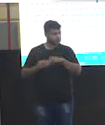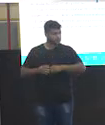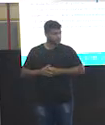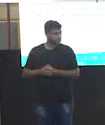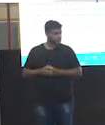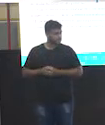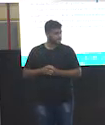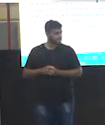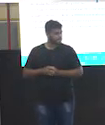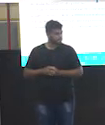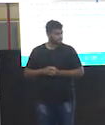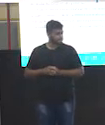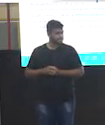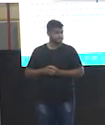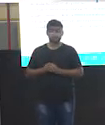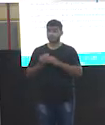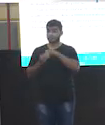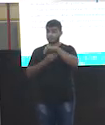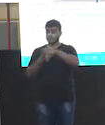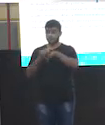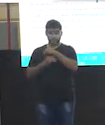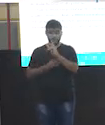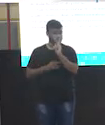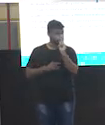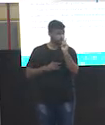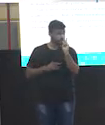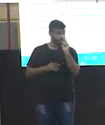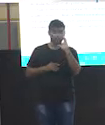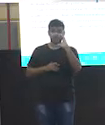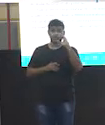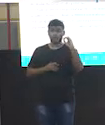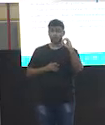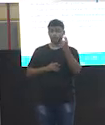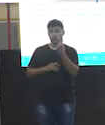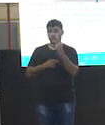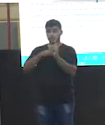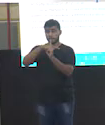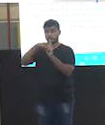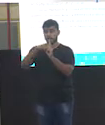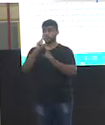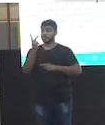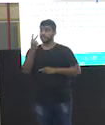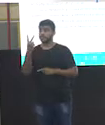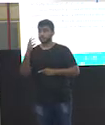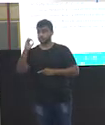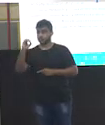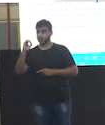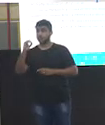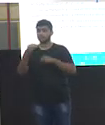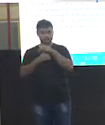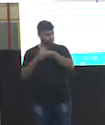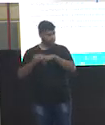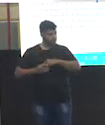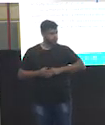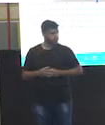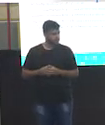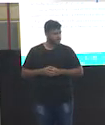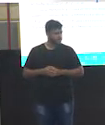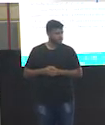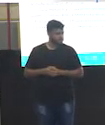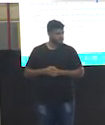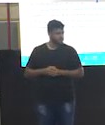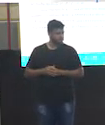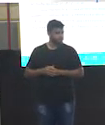Este ácido pode reagir com o NaOH da solução, produzindo bicarbonato de